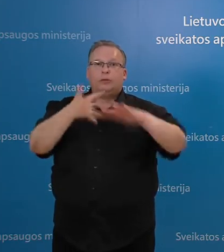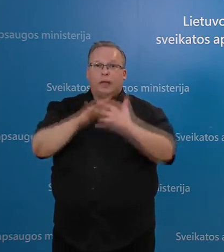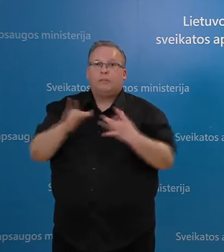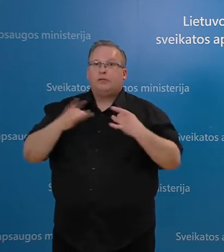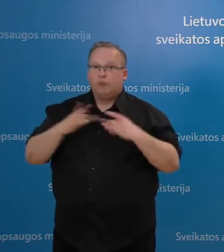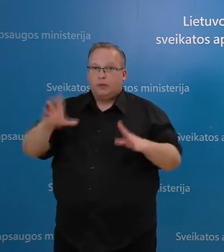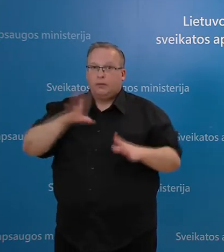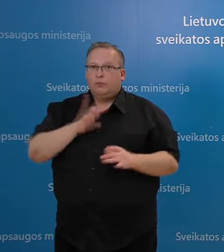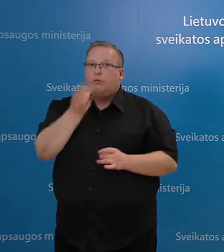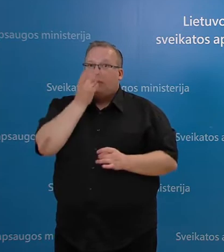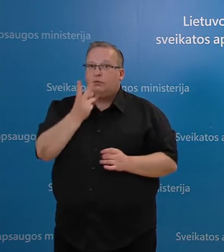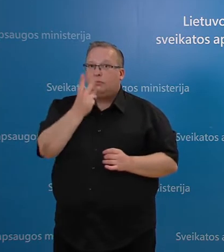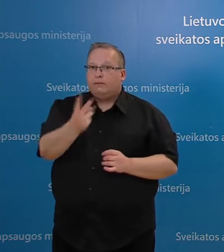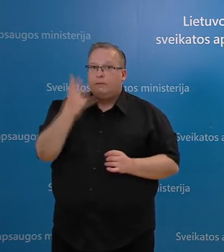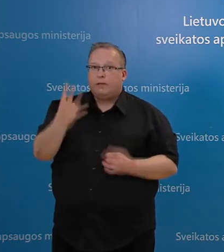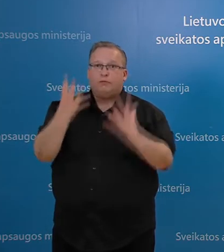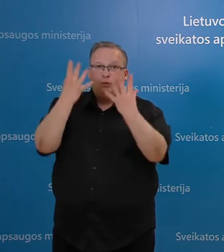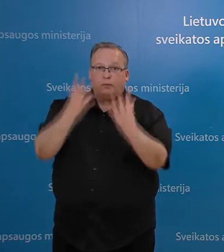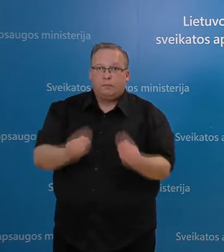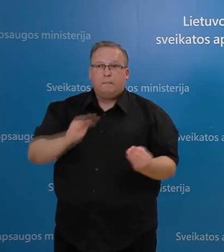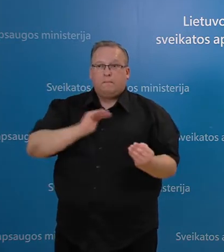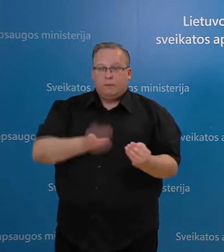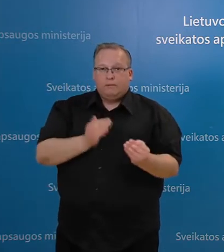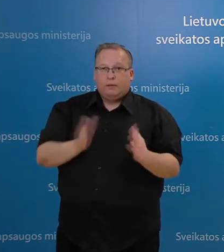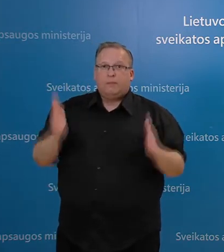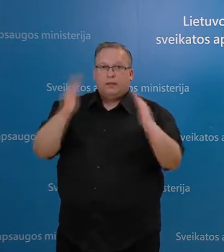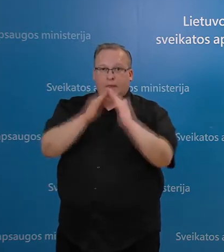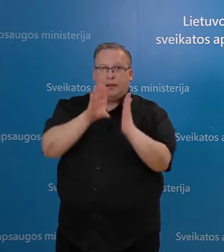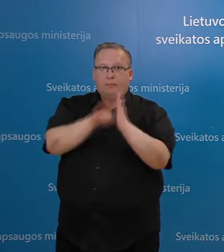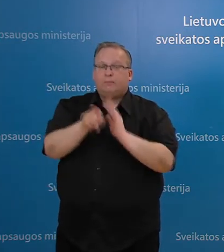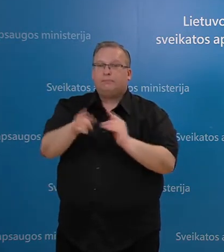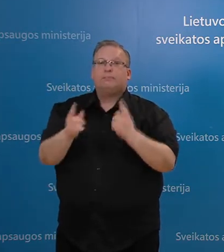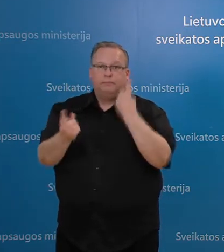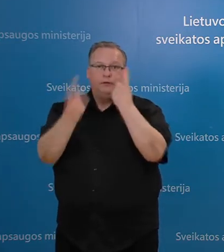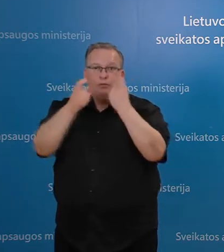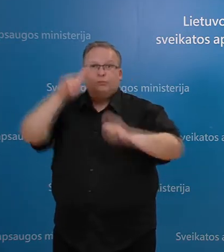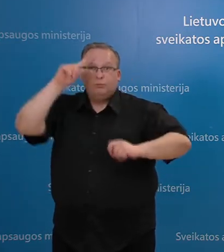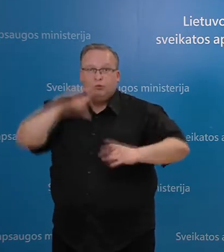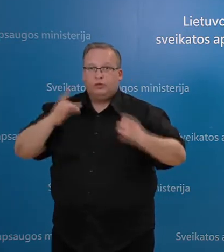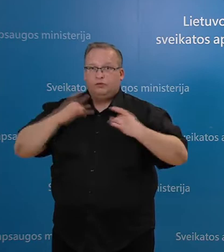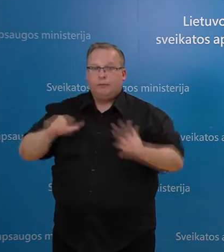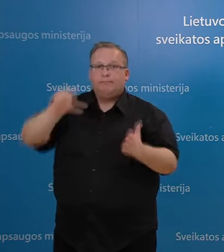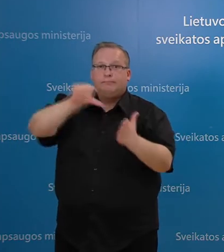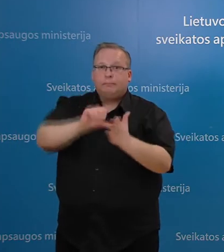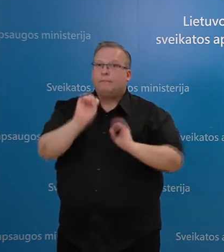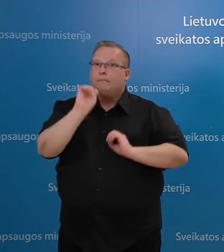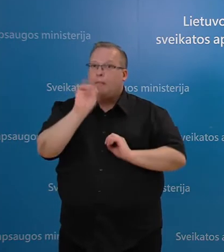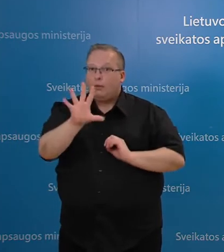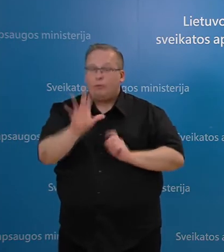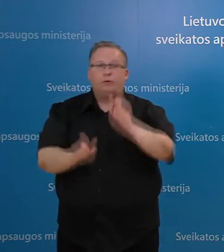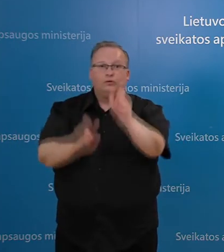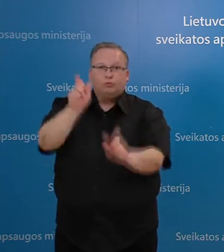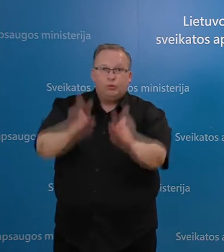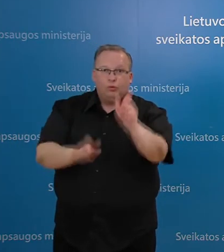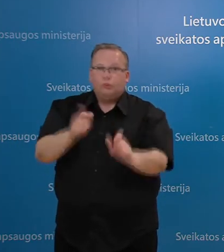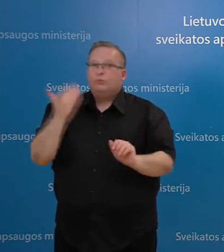vyko gegužės 24 dieną privačiame name, tą informaciją jau žinote, šventėje dalyvavo 15 asmenų